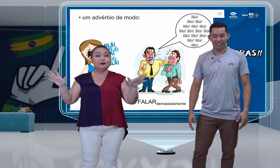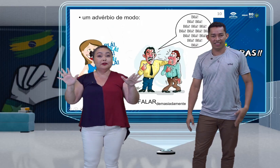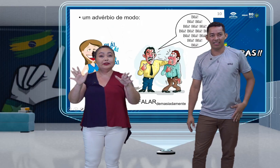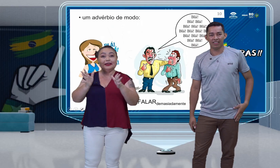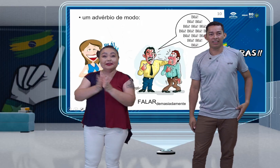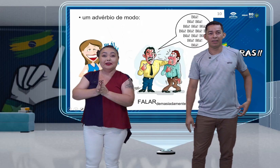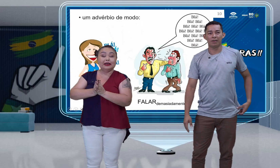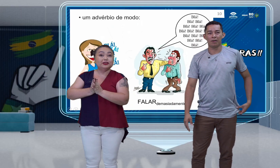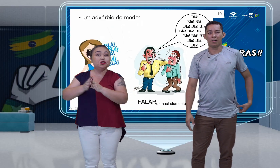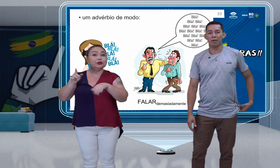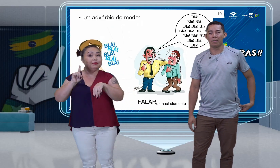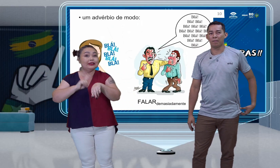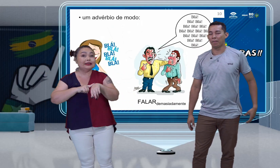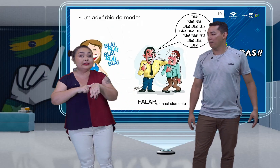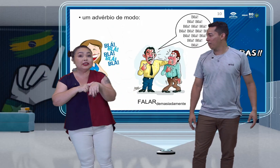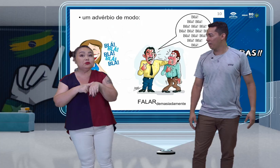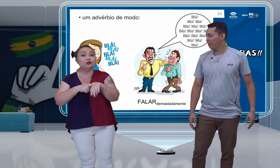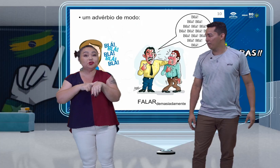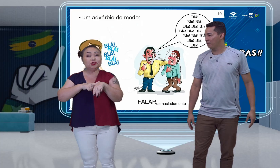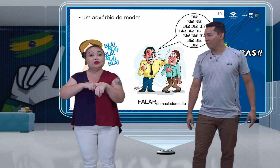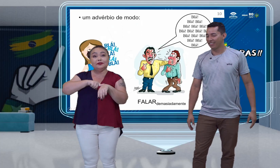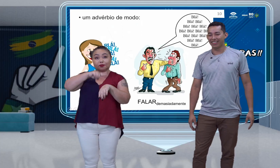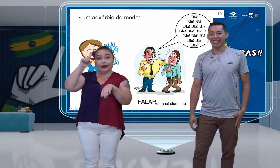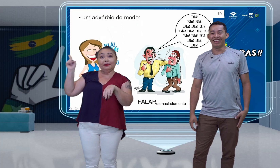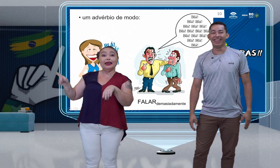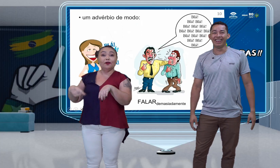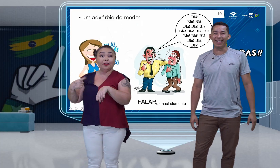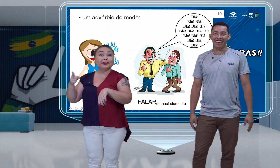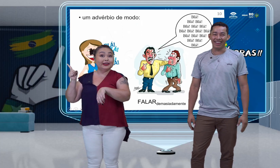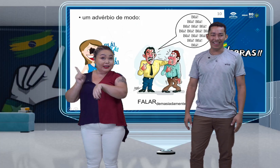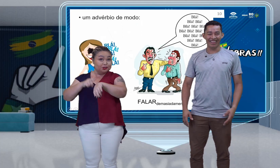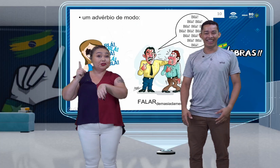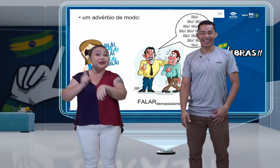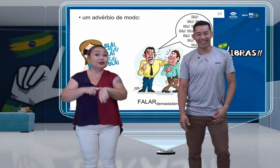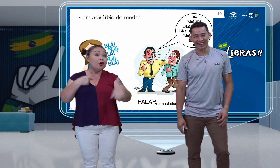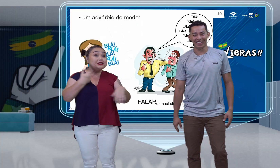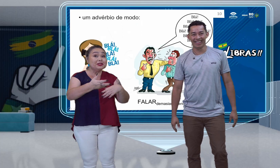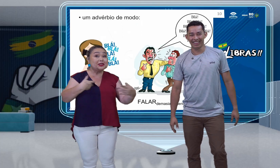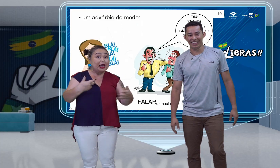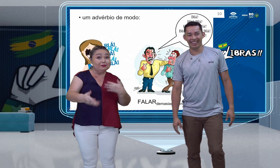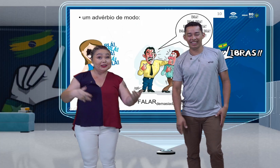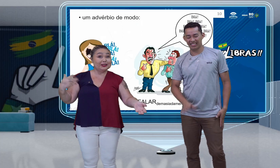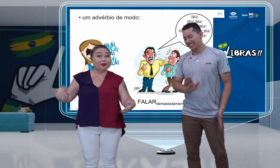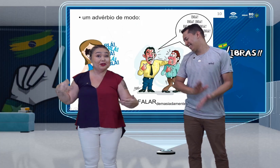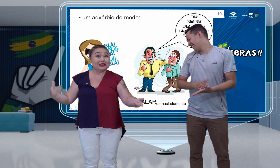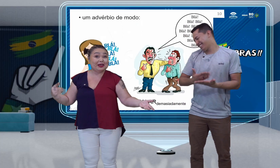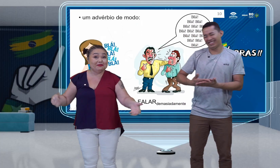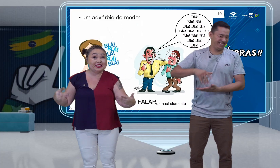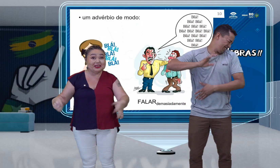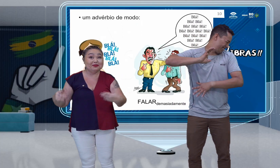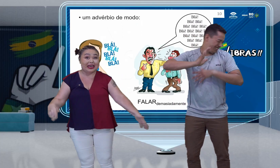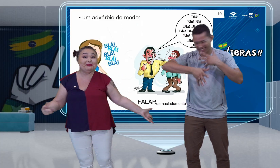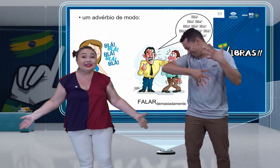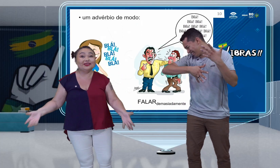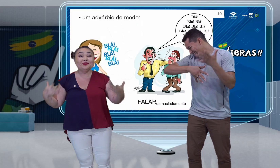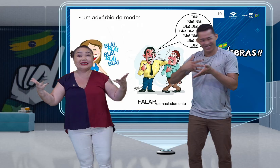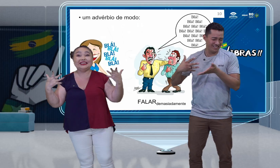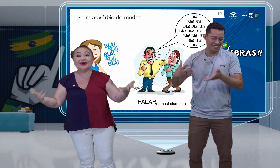vão, né, a gente chama para dar 13 minutinhos, eles ficam lá meia hora, e nós intérpretes, que louco que termine e não termina nunca esse